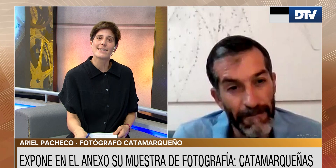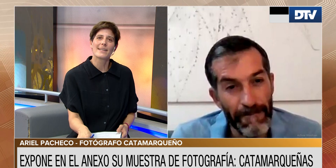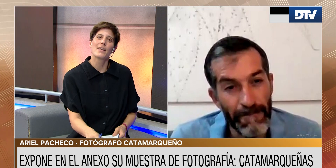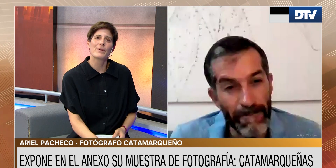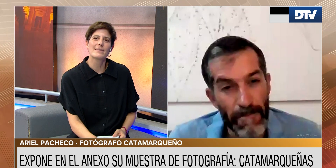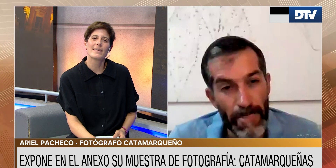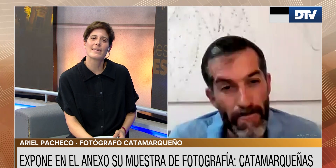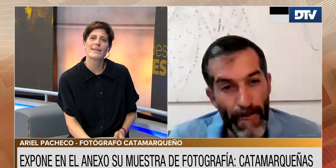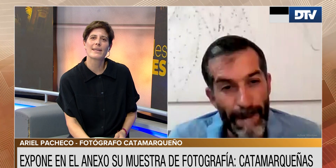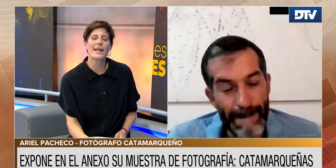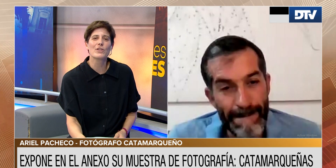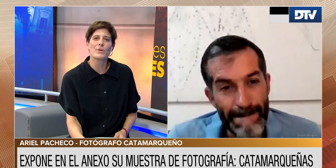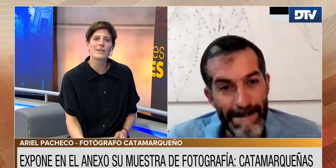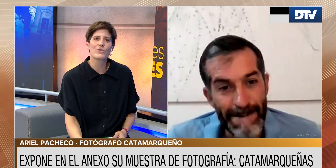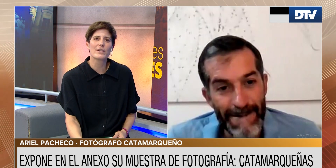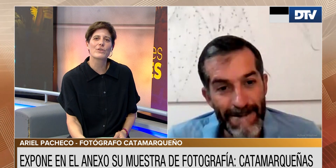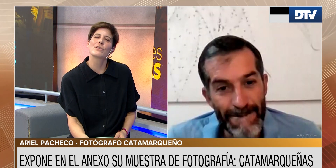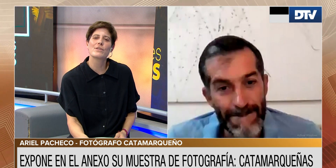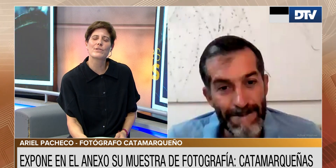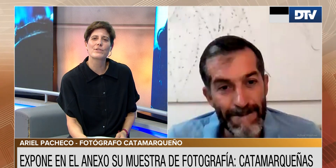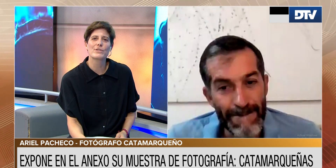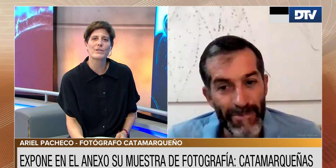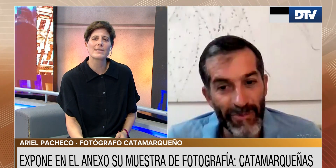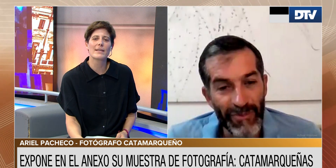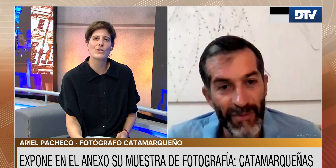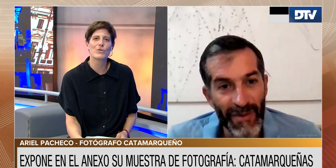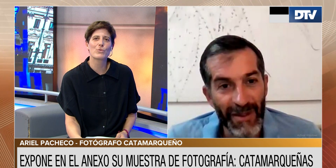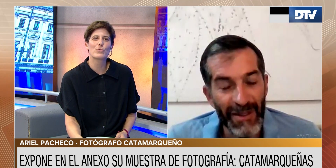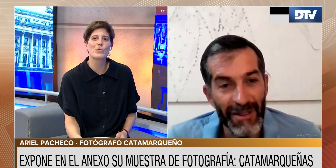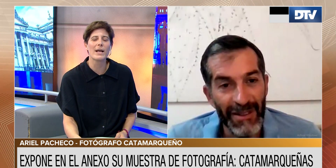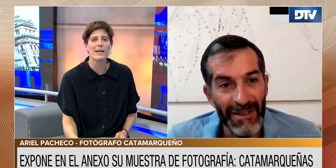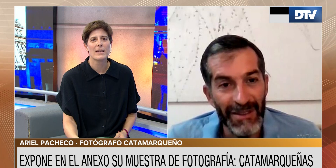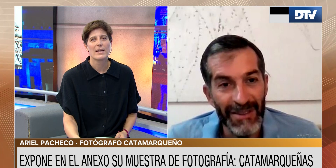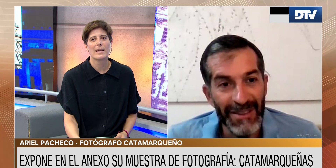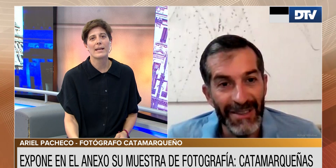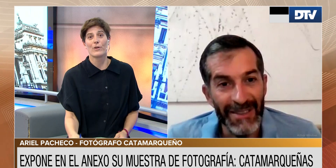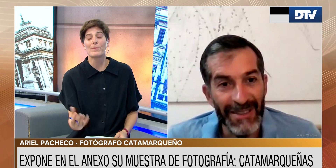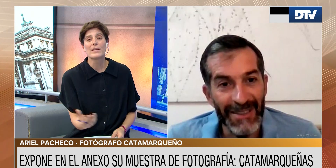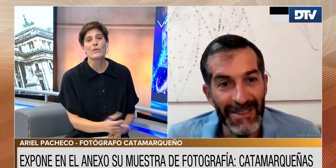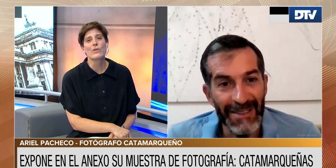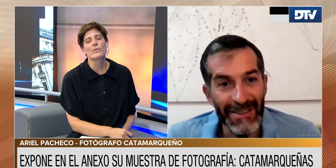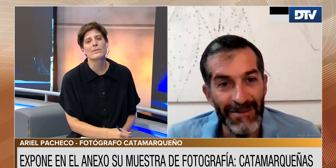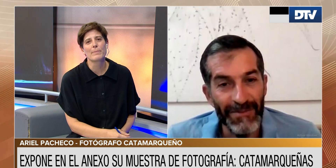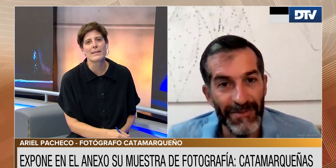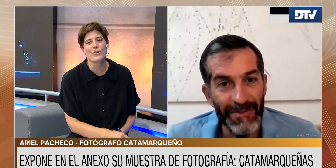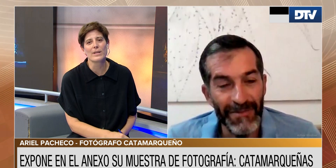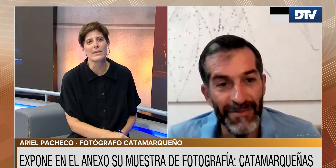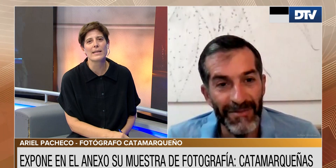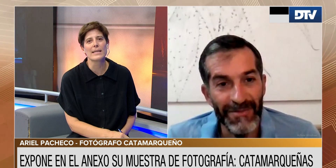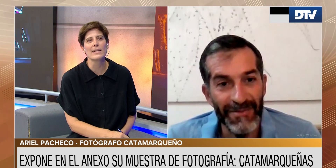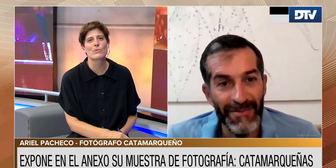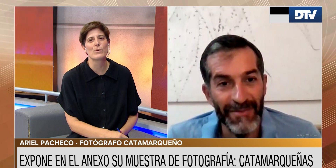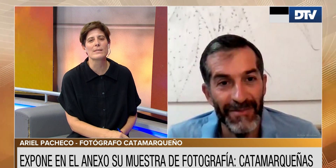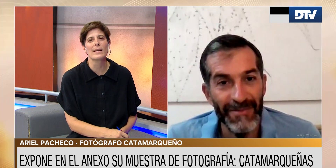Muchas gracias, Ariel, por este rato, por este contacto con nosotros y nosotras aquí en Todo Cultura. Les recordamos a todos nuestros